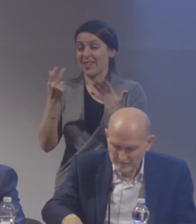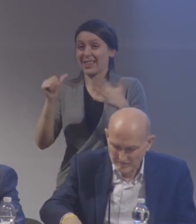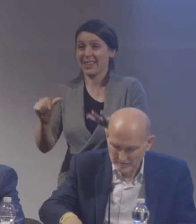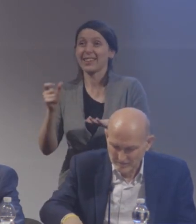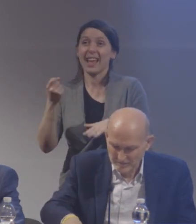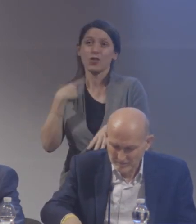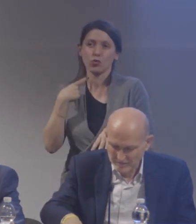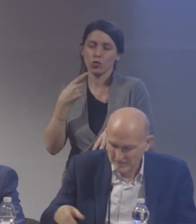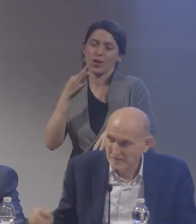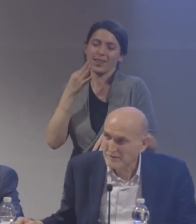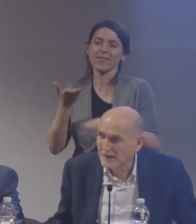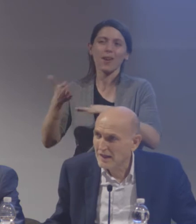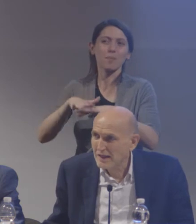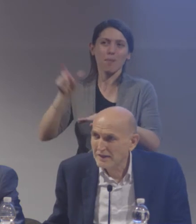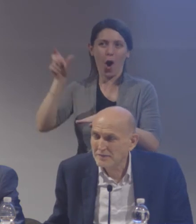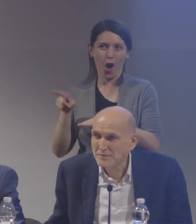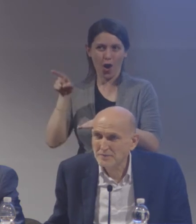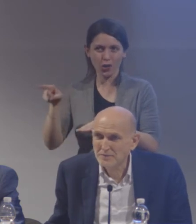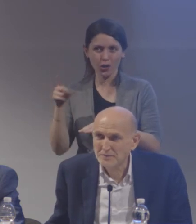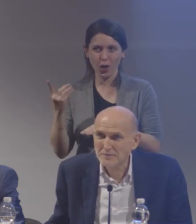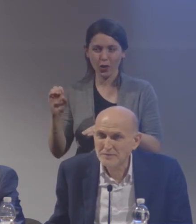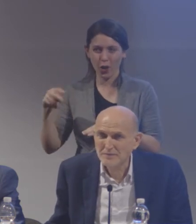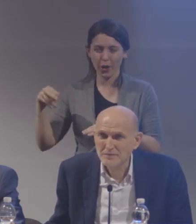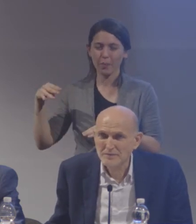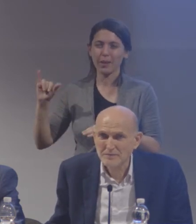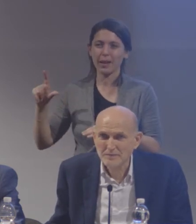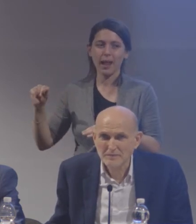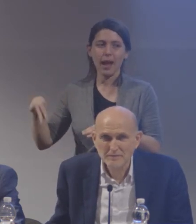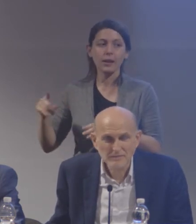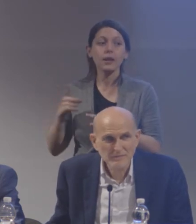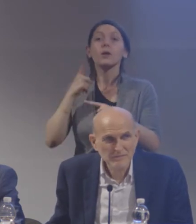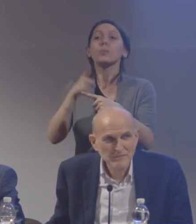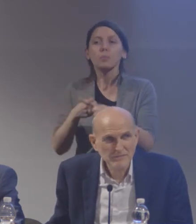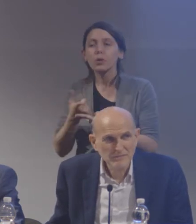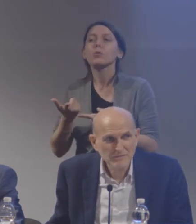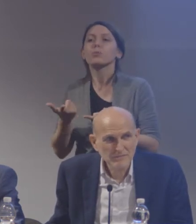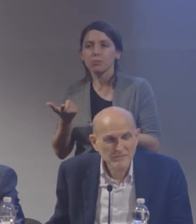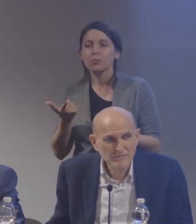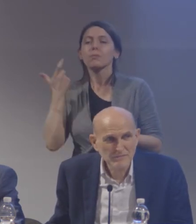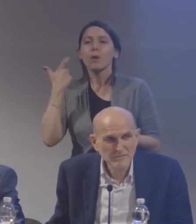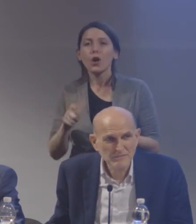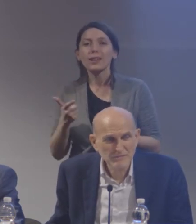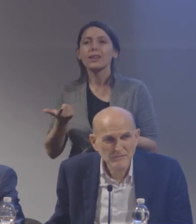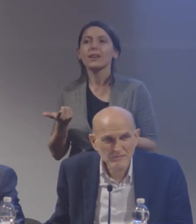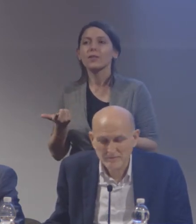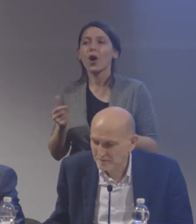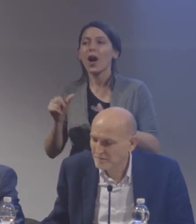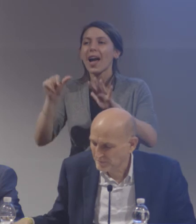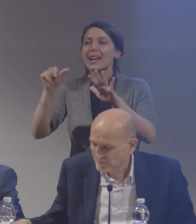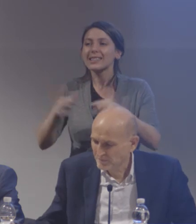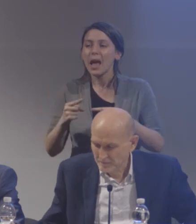giugno della morte di Don Milani e ci sono le pubblicazioni, ma perché è esattamente una scadenza a